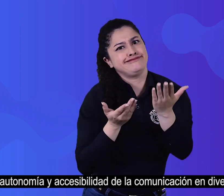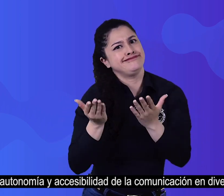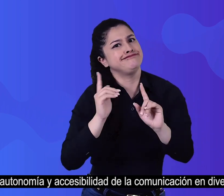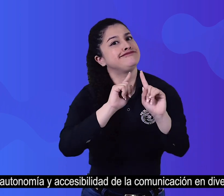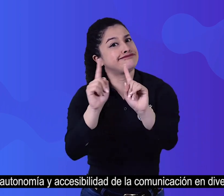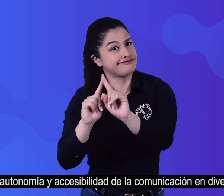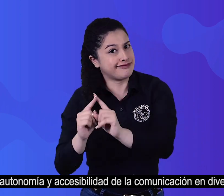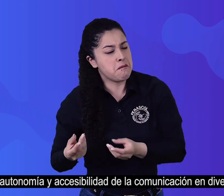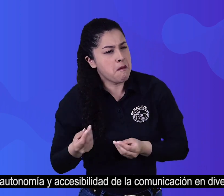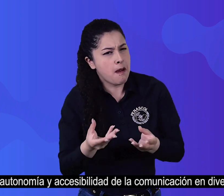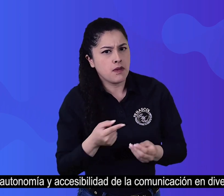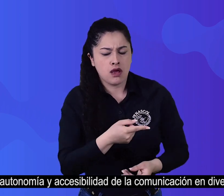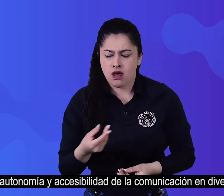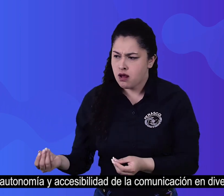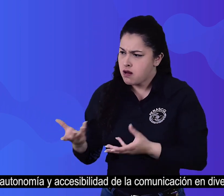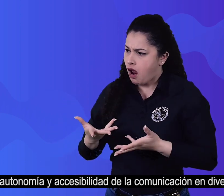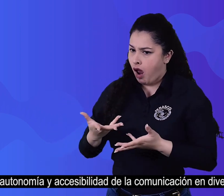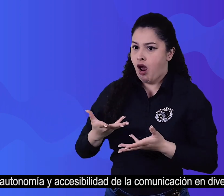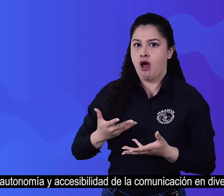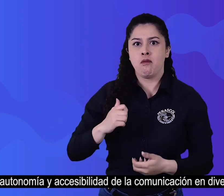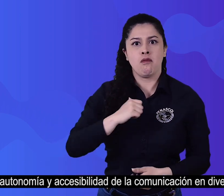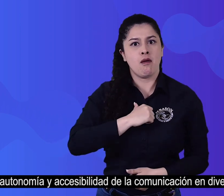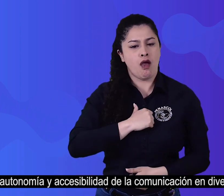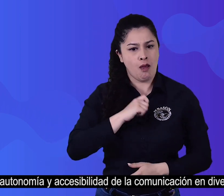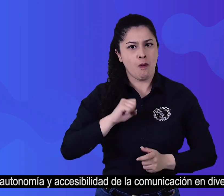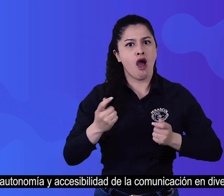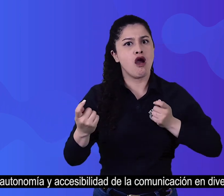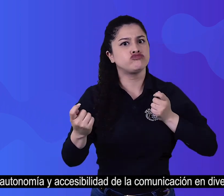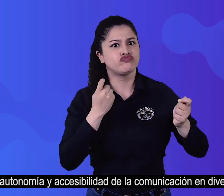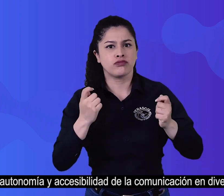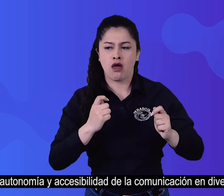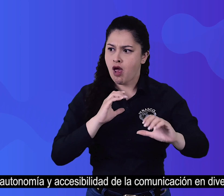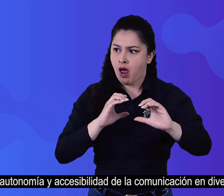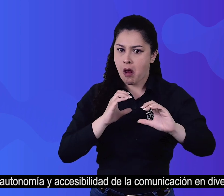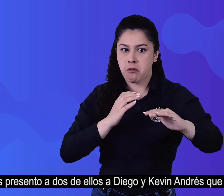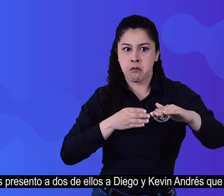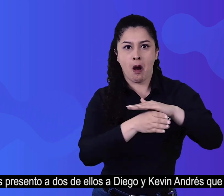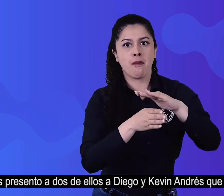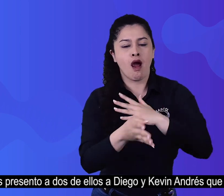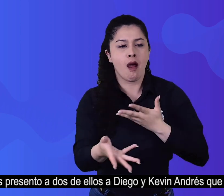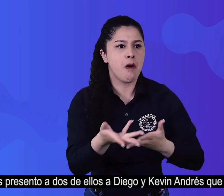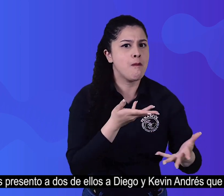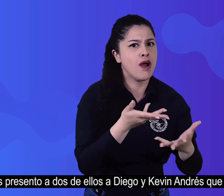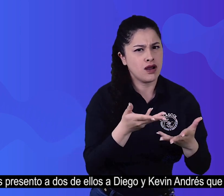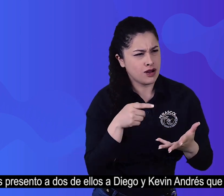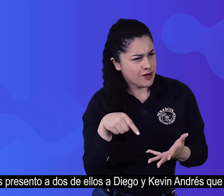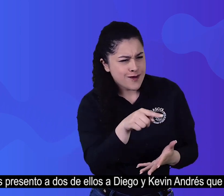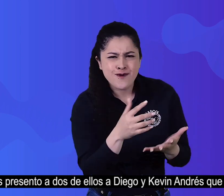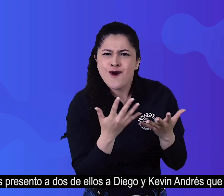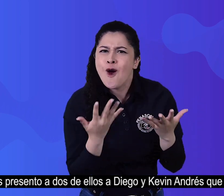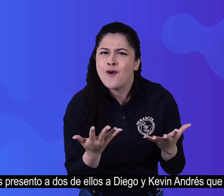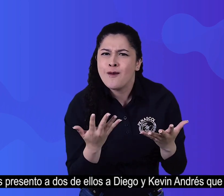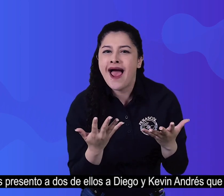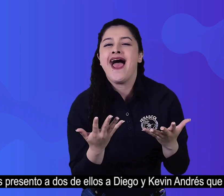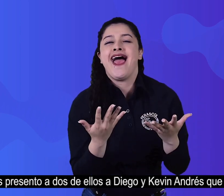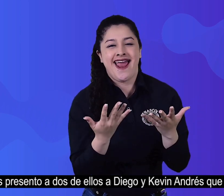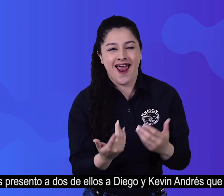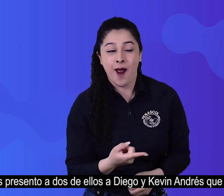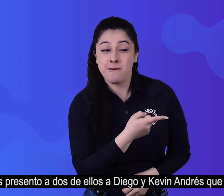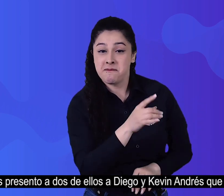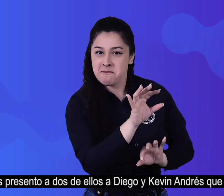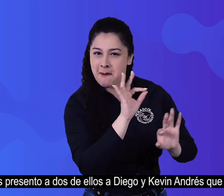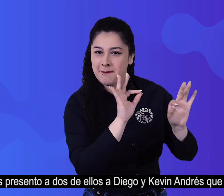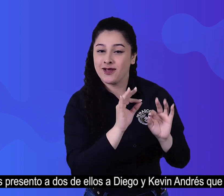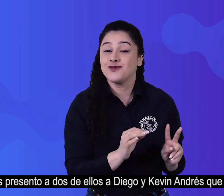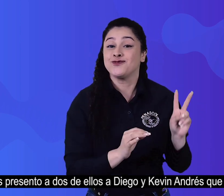autonomía y accesibilidad de la comunicación en diversos espacios. Les presento a dos de ellos,